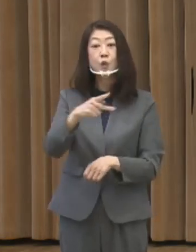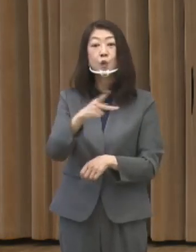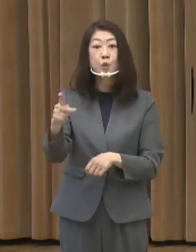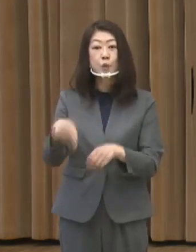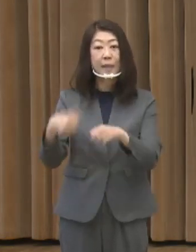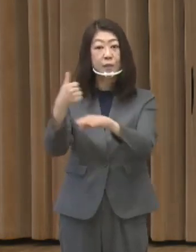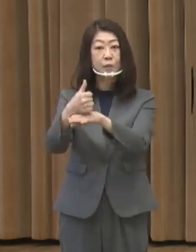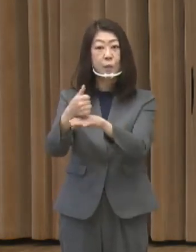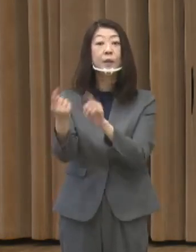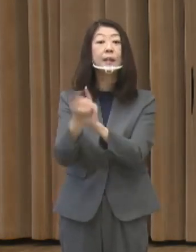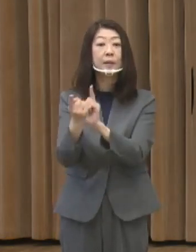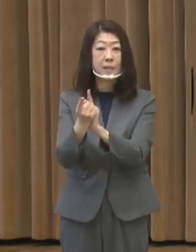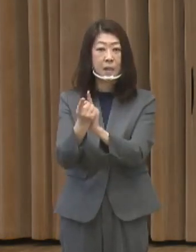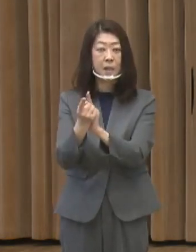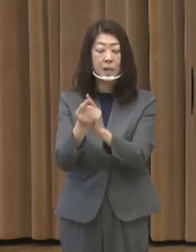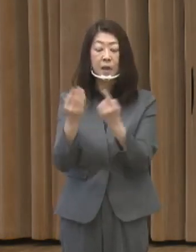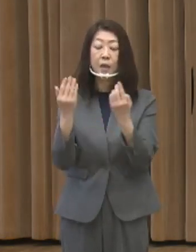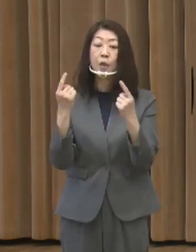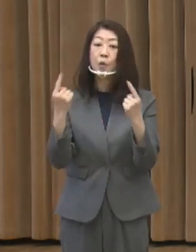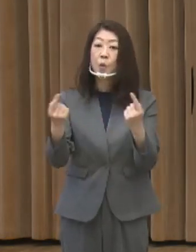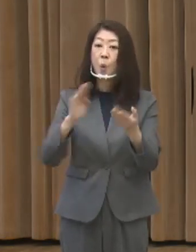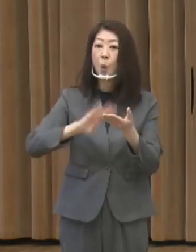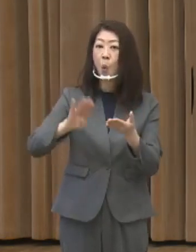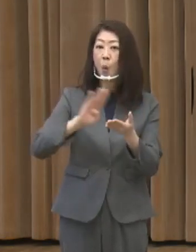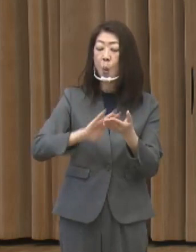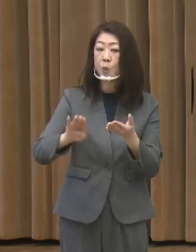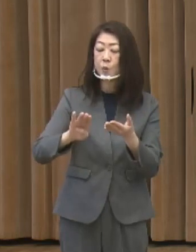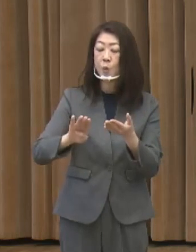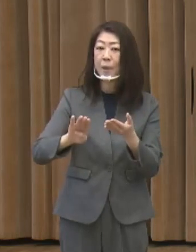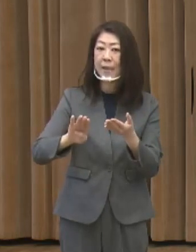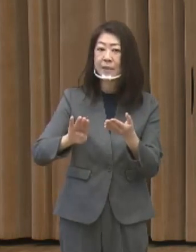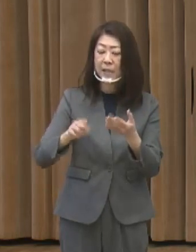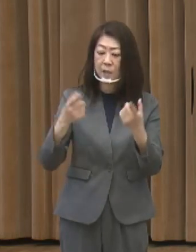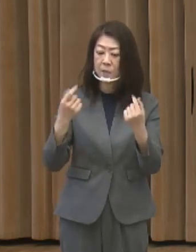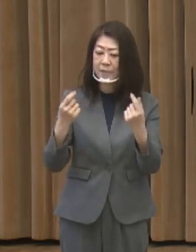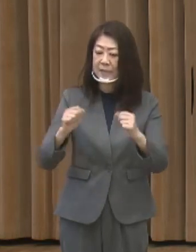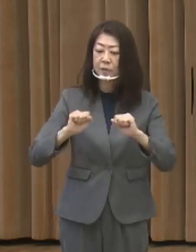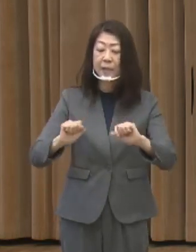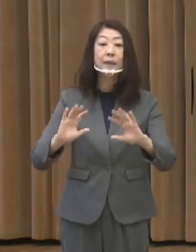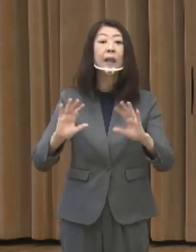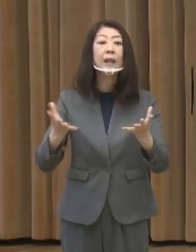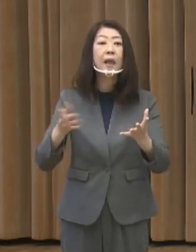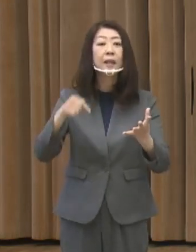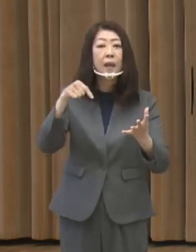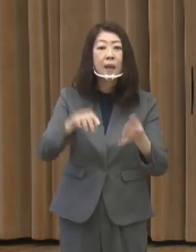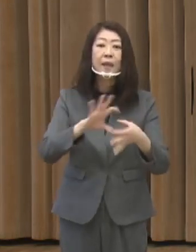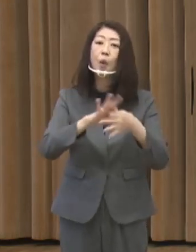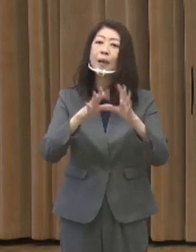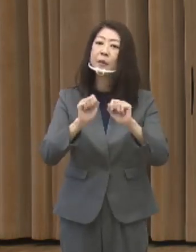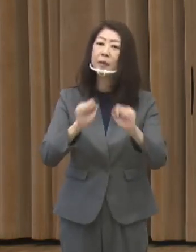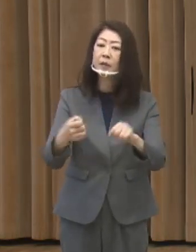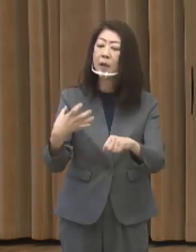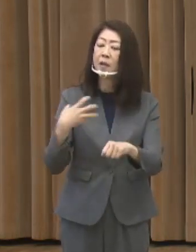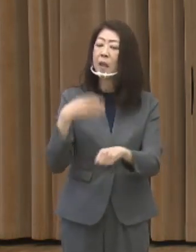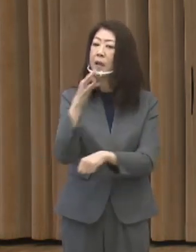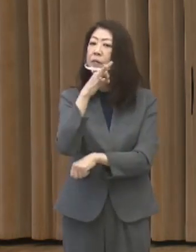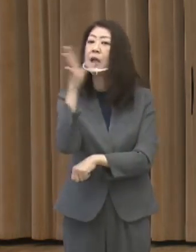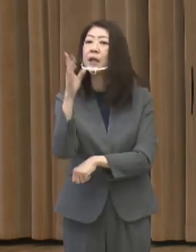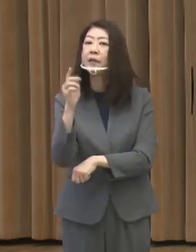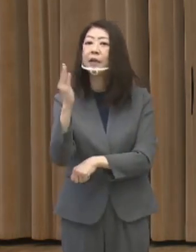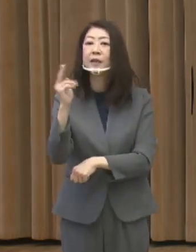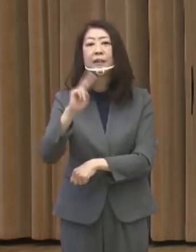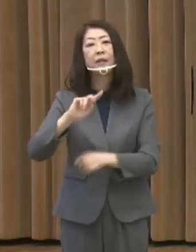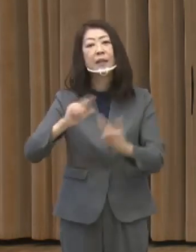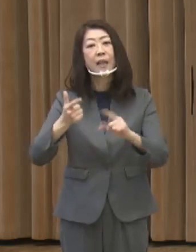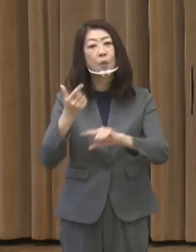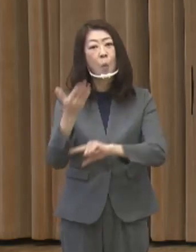が日本はコロナの影響で開催の用意ができていないと、そういう中で進めるのは無責任ではないですかと質問